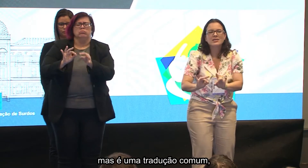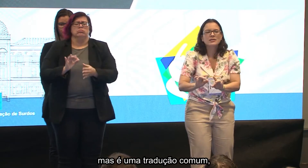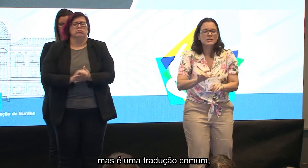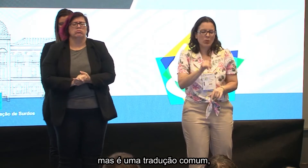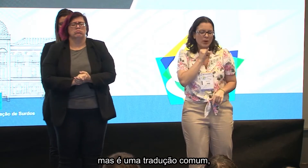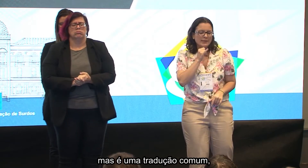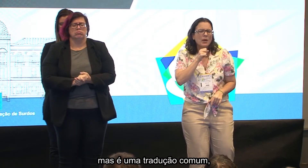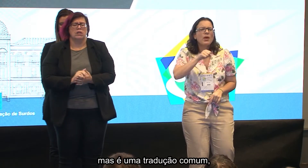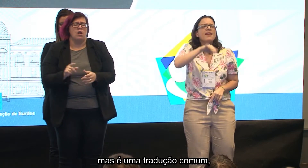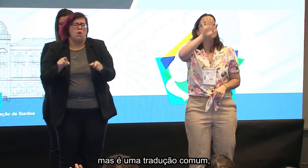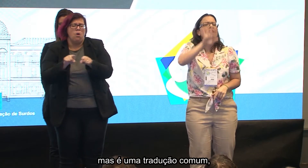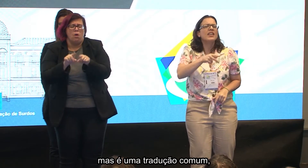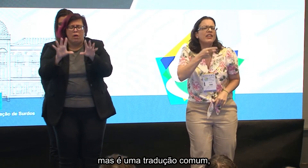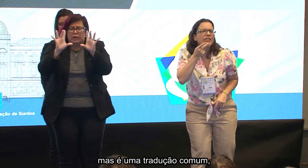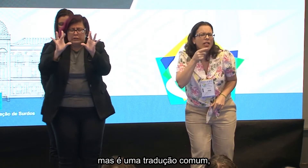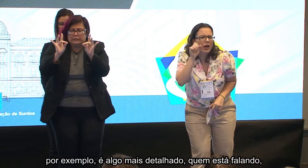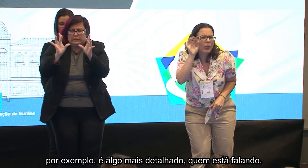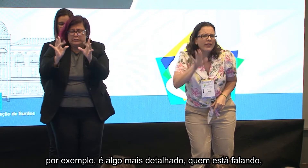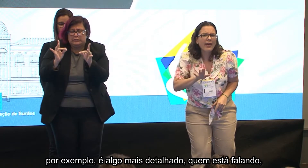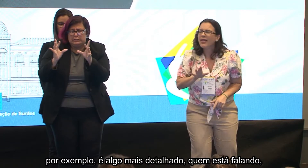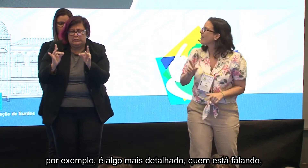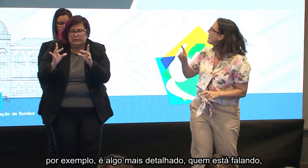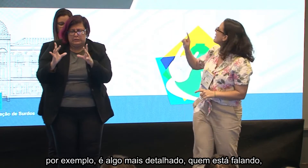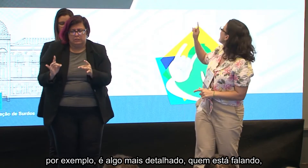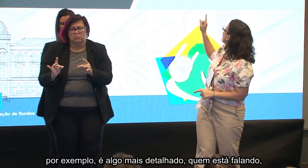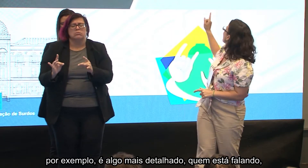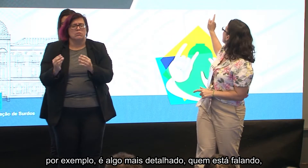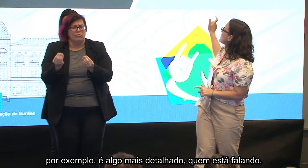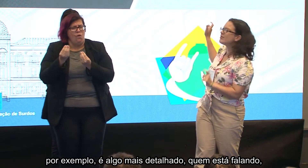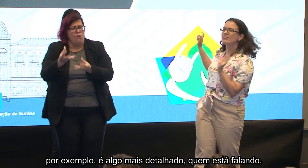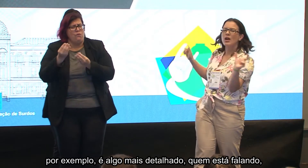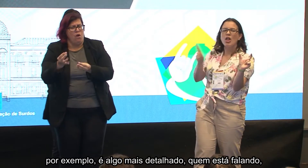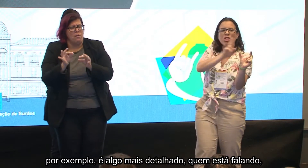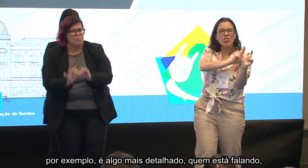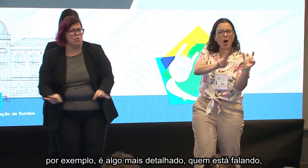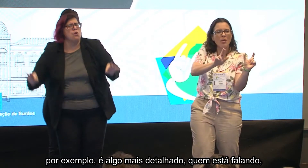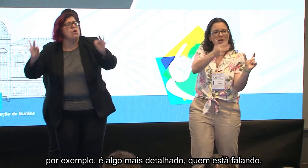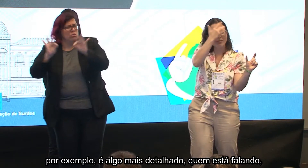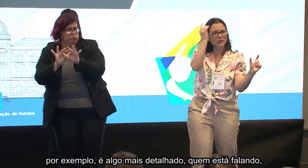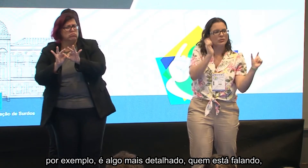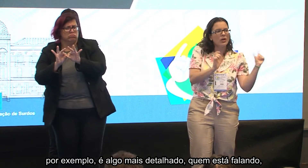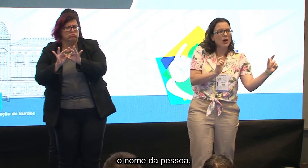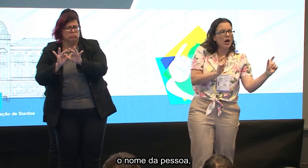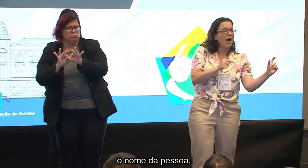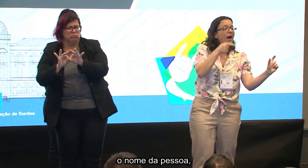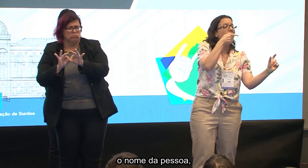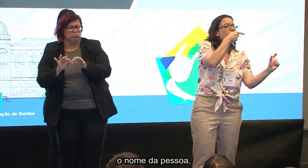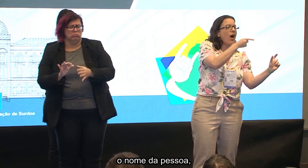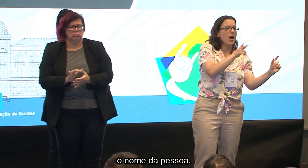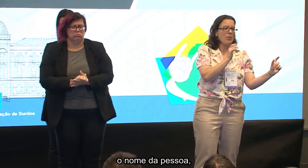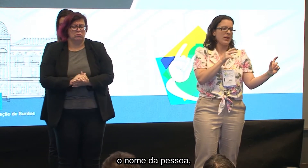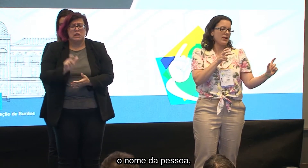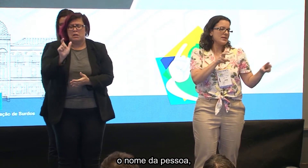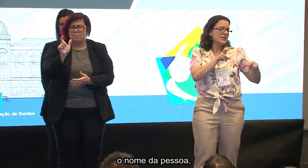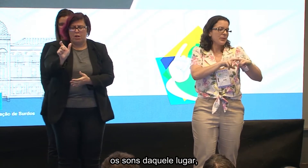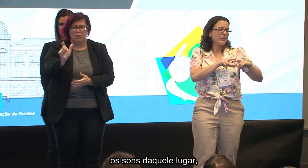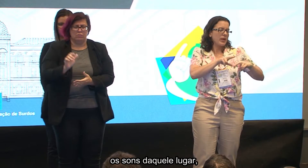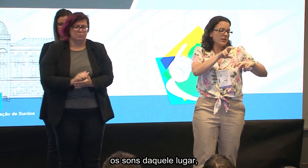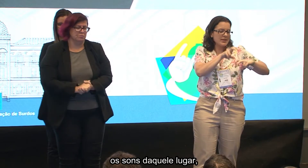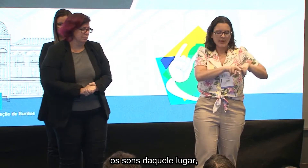mas é uma tradução comum. Mas, por exemplo, é algo mais detalhado. Quem está falando, o nome da pessoa, os